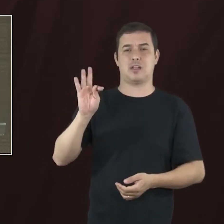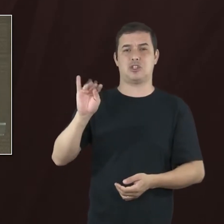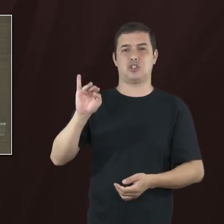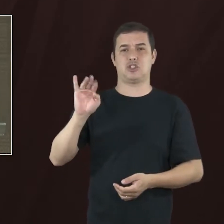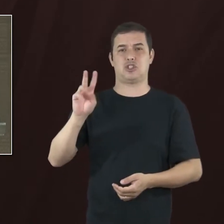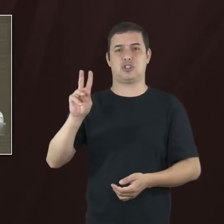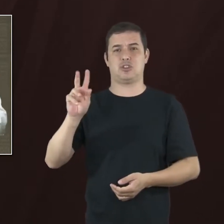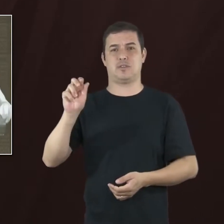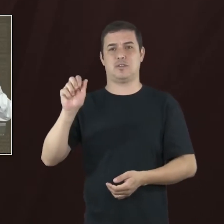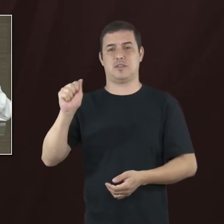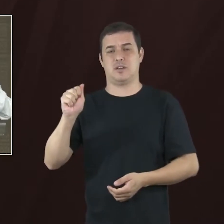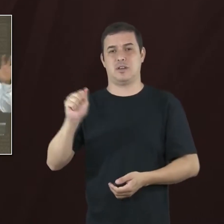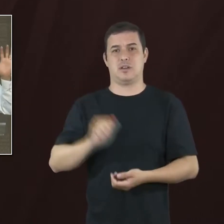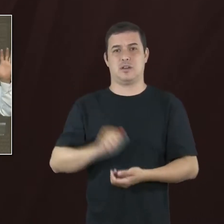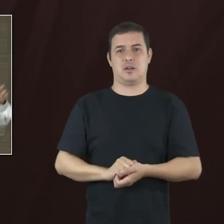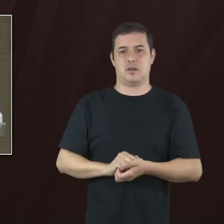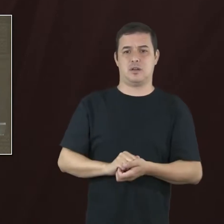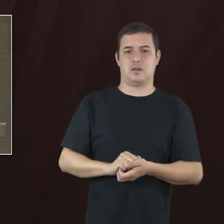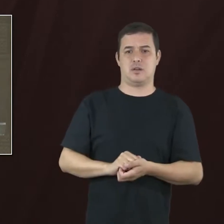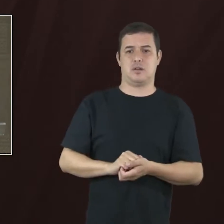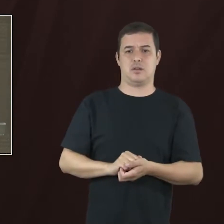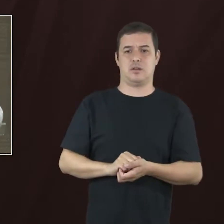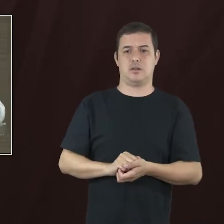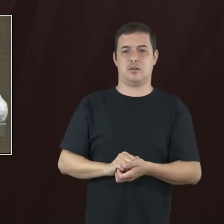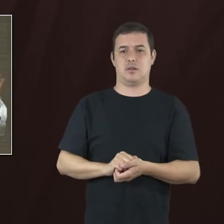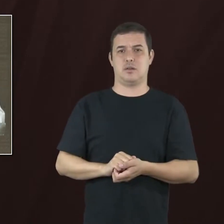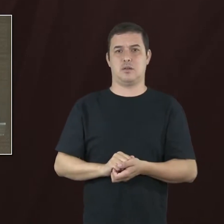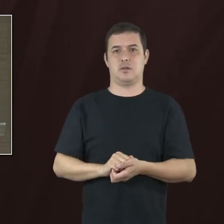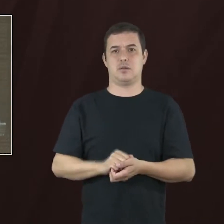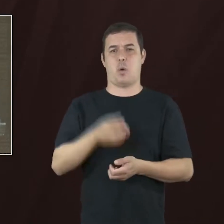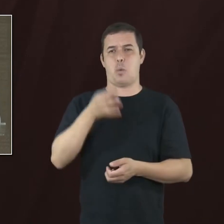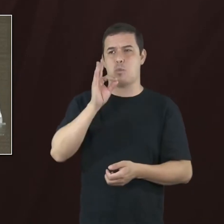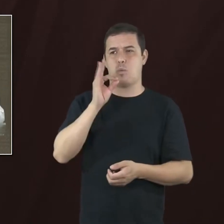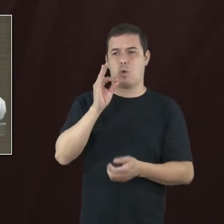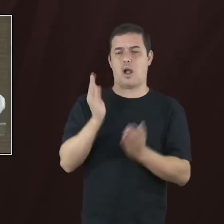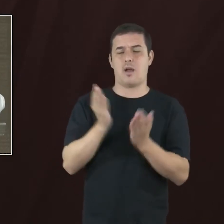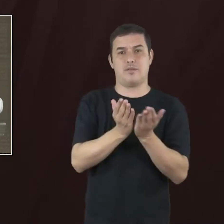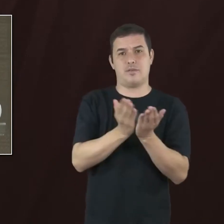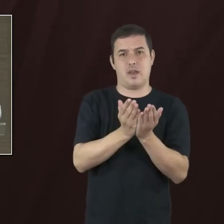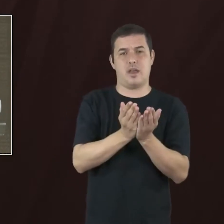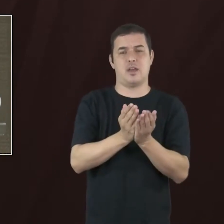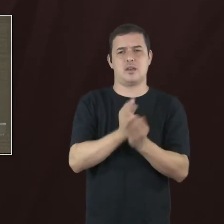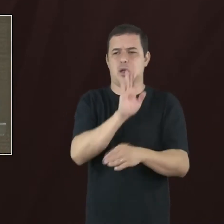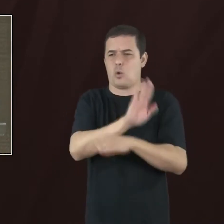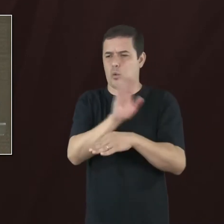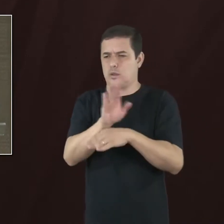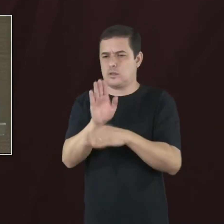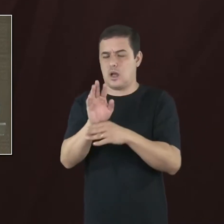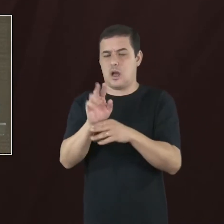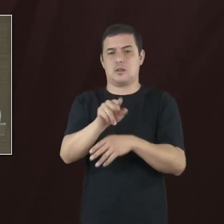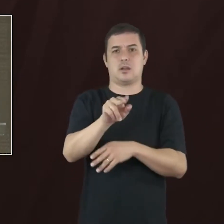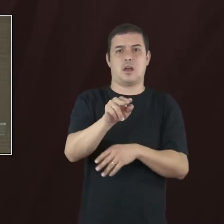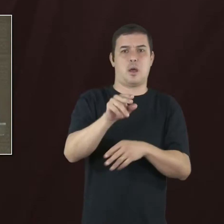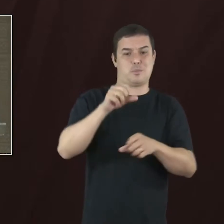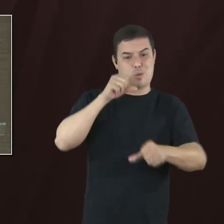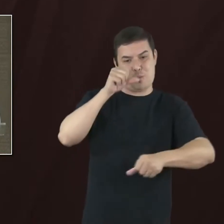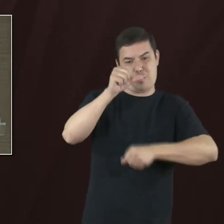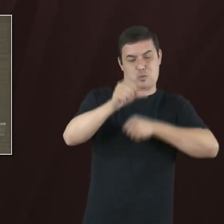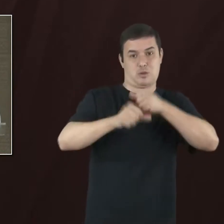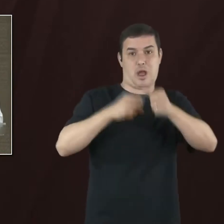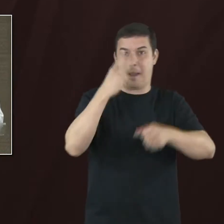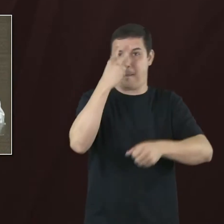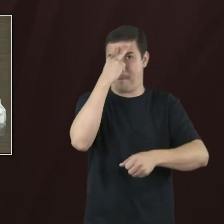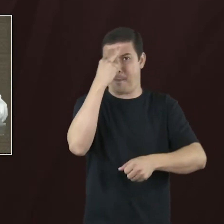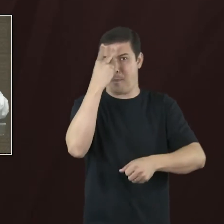Expo Livros, também a rede de cuidados nas igrejas. Nós precisamos mudar de mentalidade.